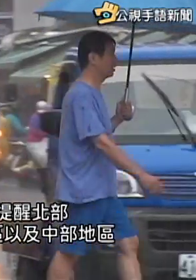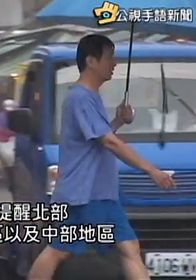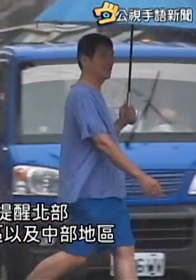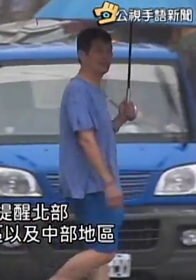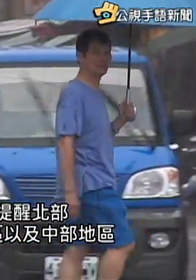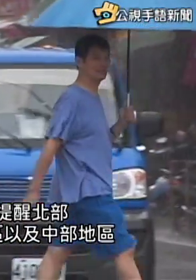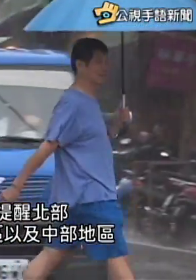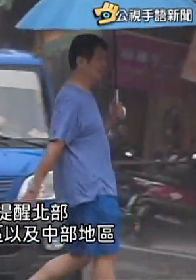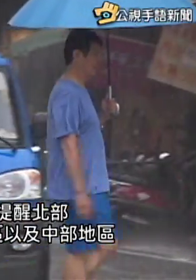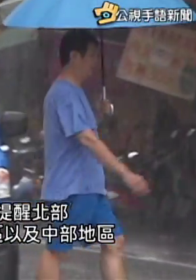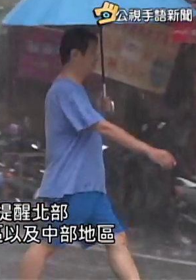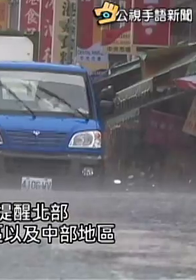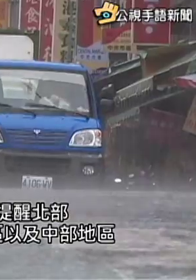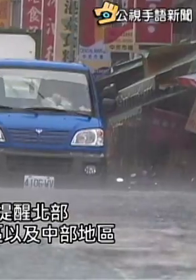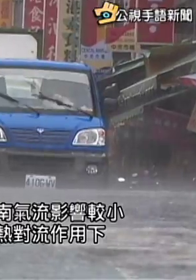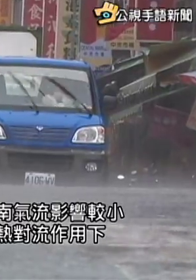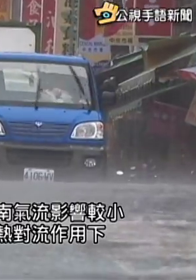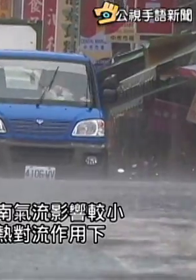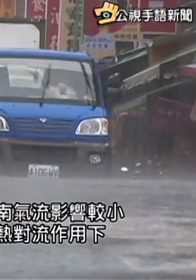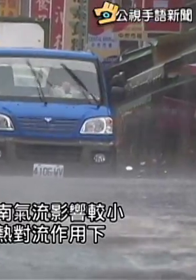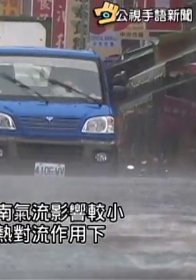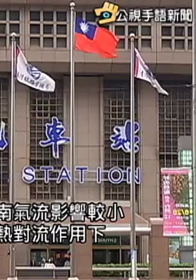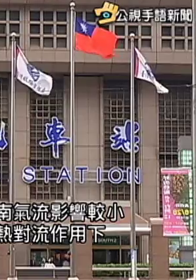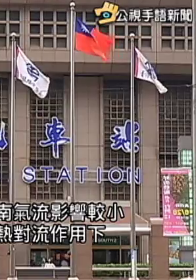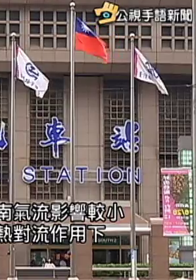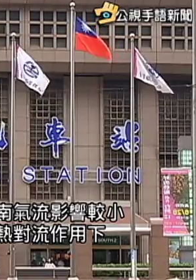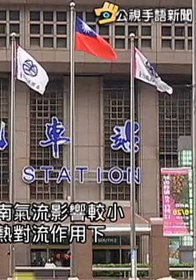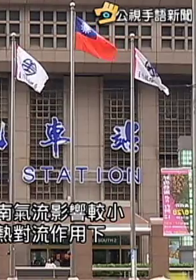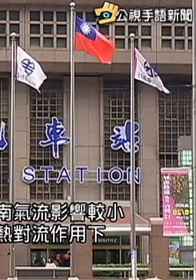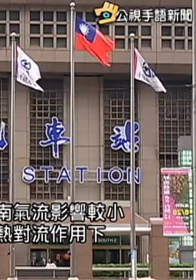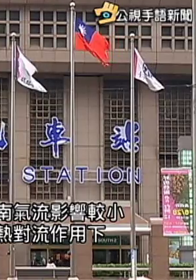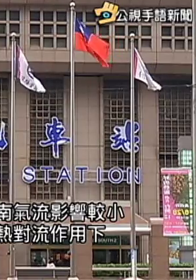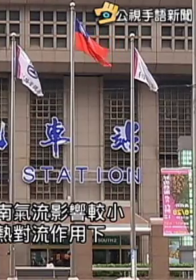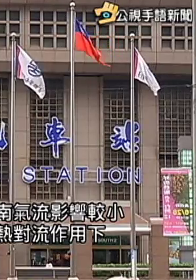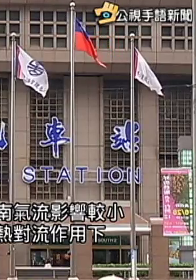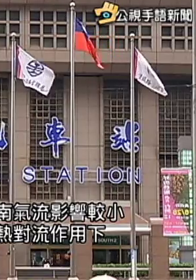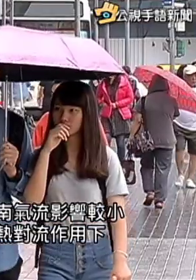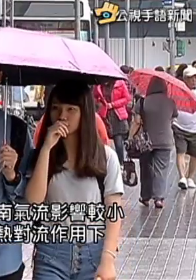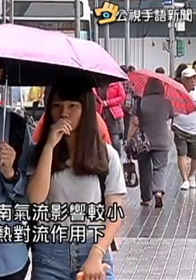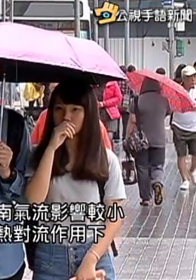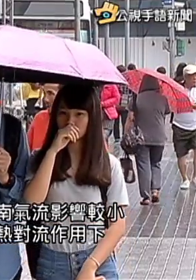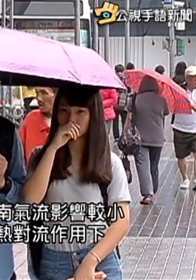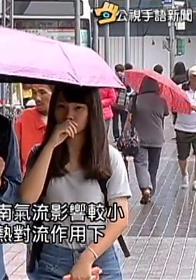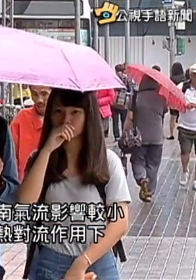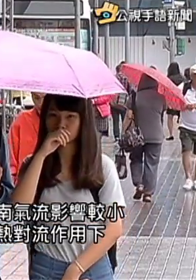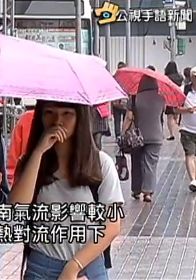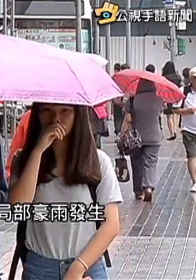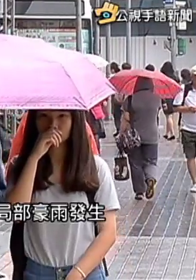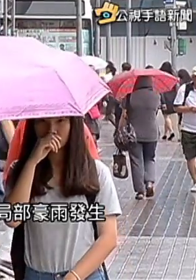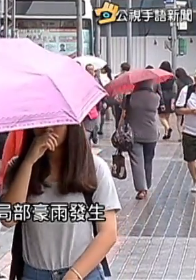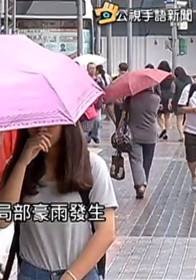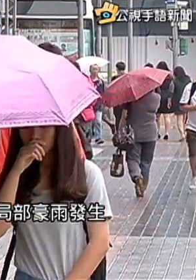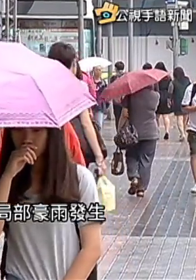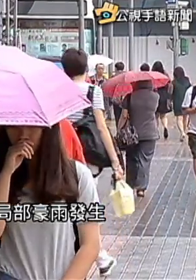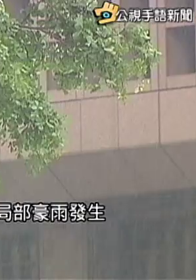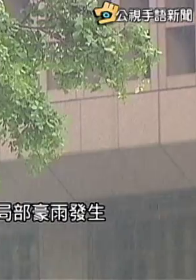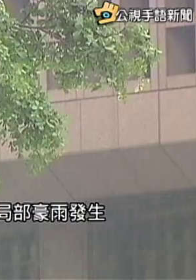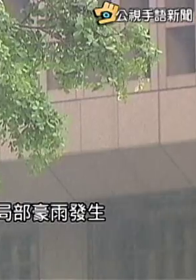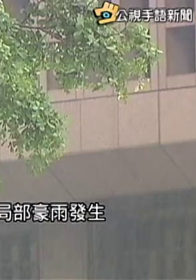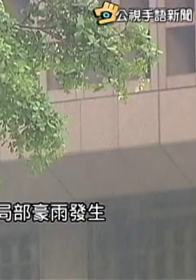区及中部地区，虽然受到西南气流影响较小，但和午后热对流作用下，仍然会有局部豪雨发生。 周